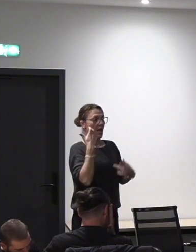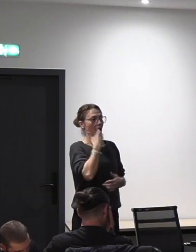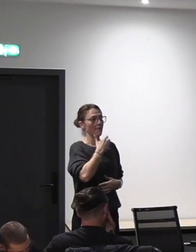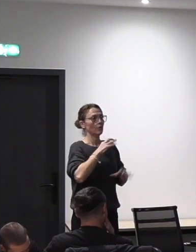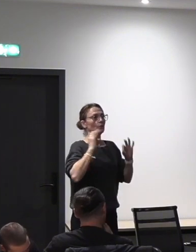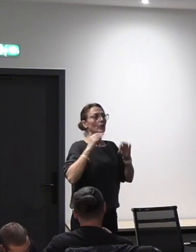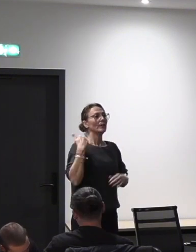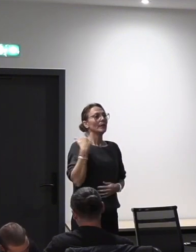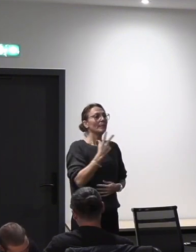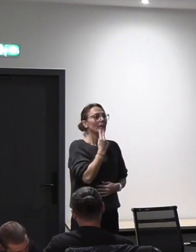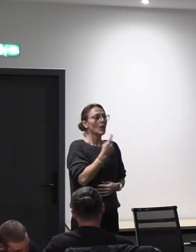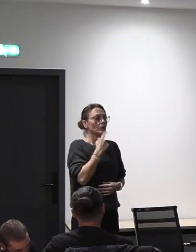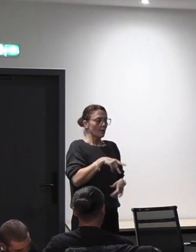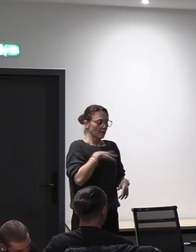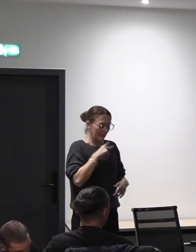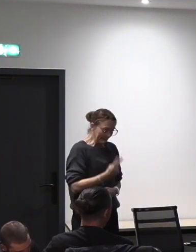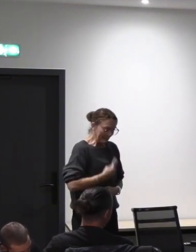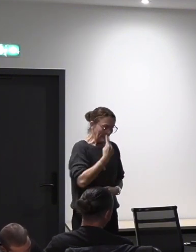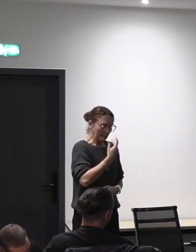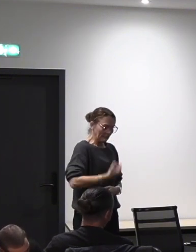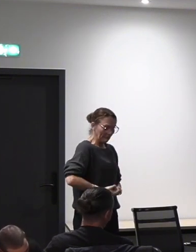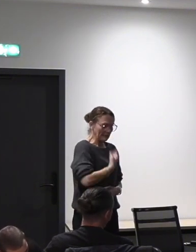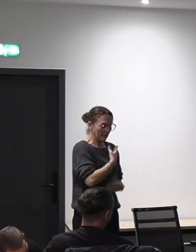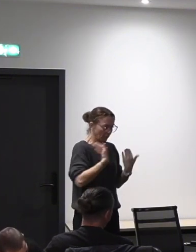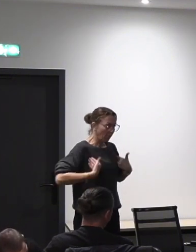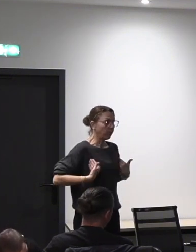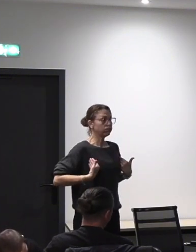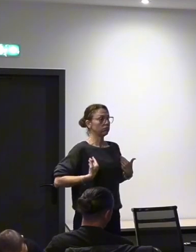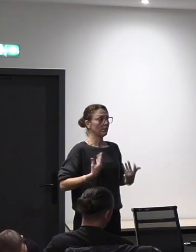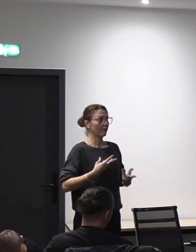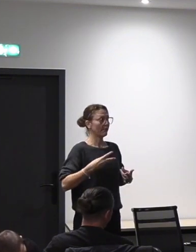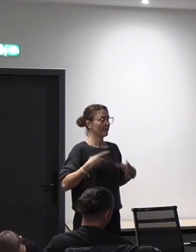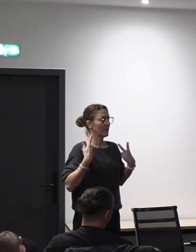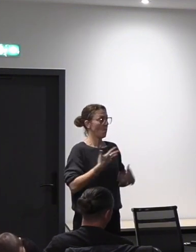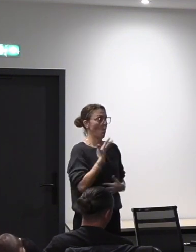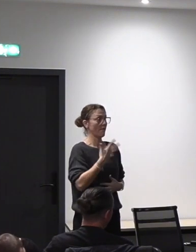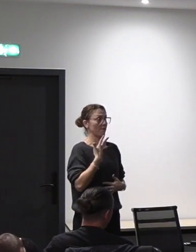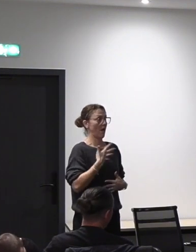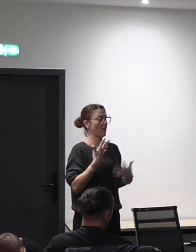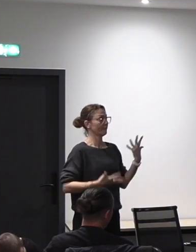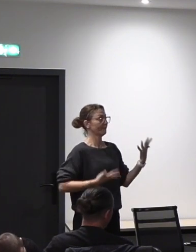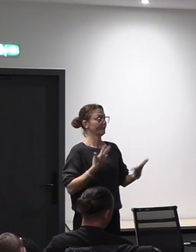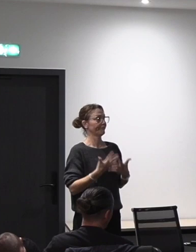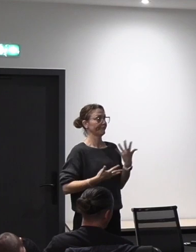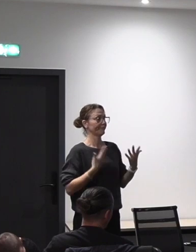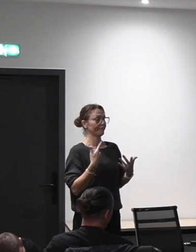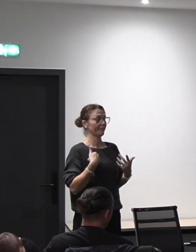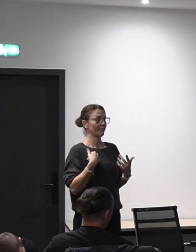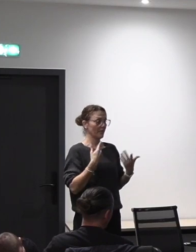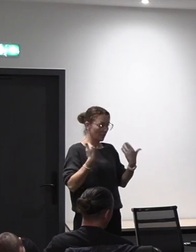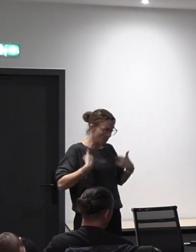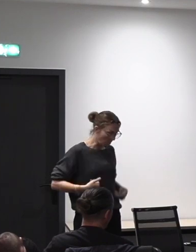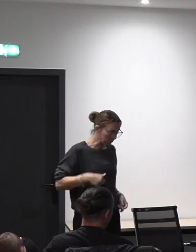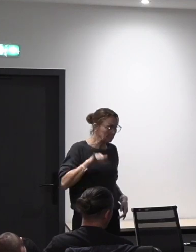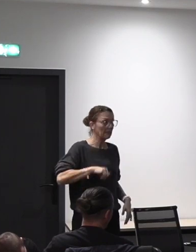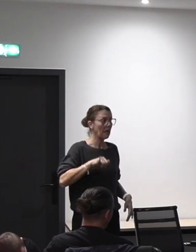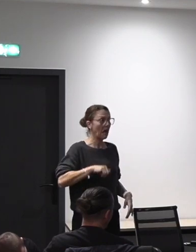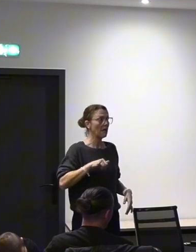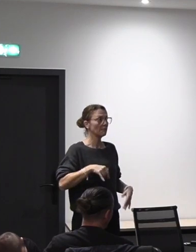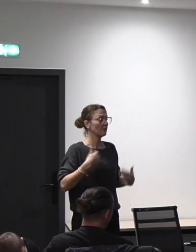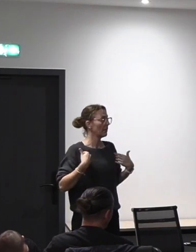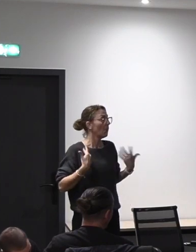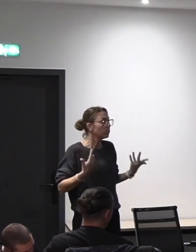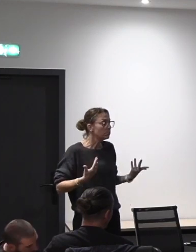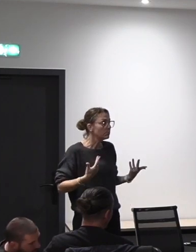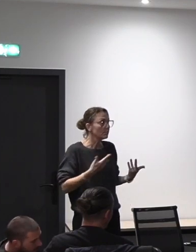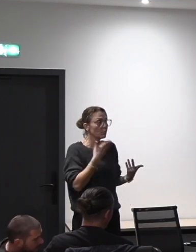dit de Freud, cette blessure narcissique, on ressemble à rien, on est minable, c'est la tendance du transhumanisme actuel. On est tellement